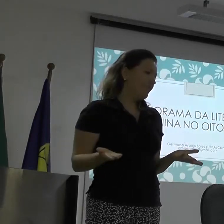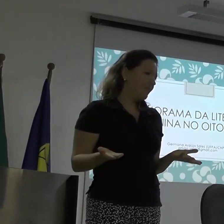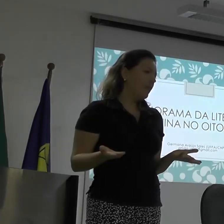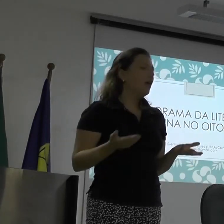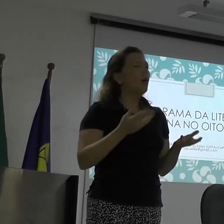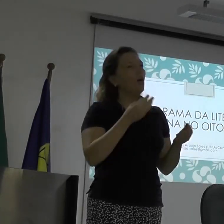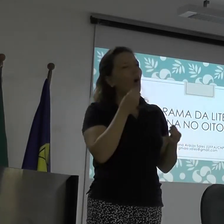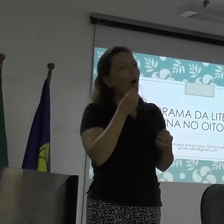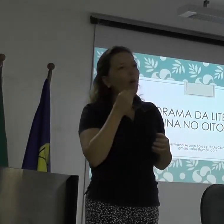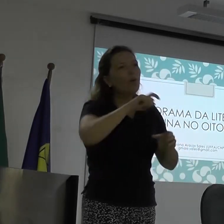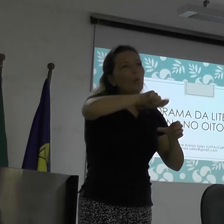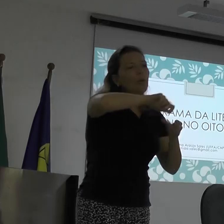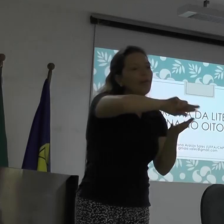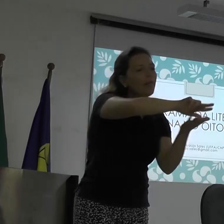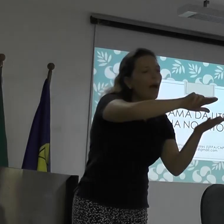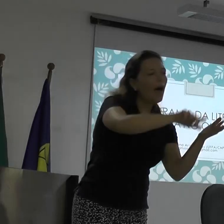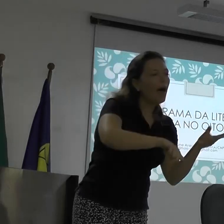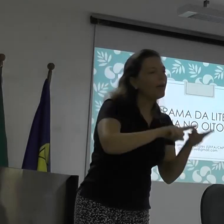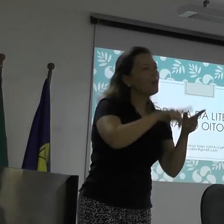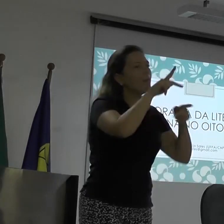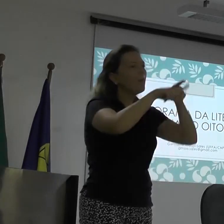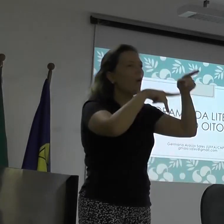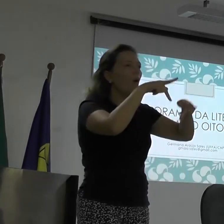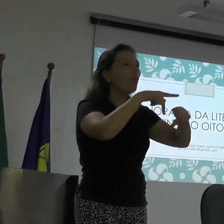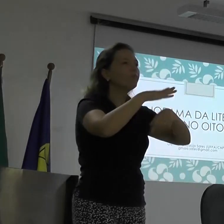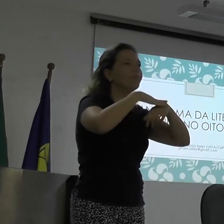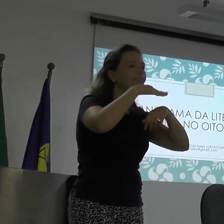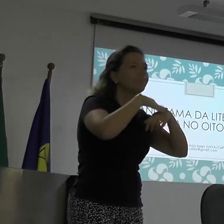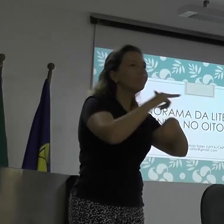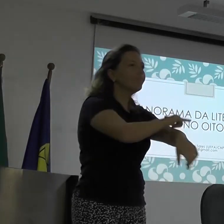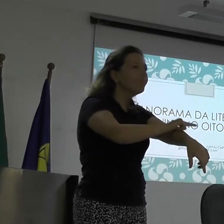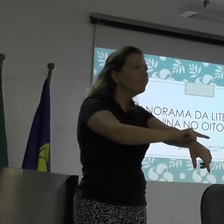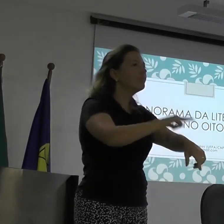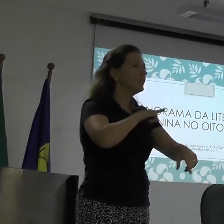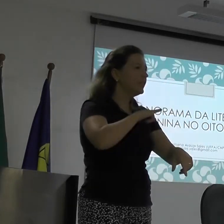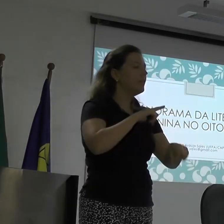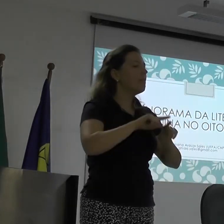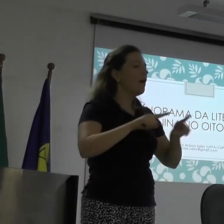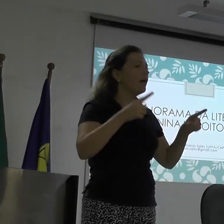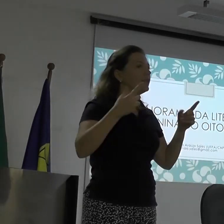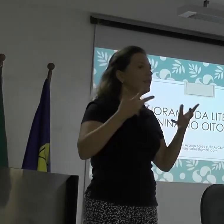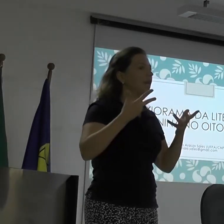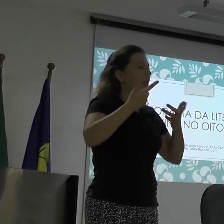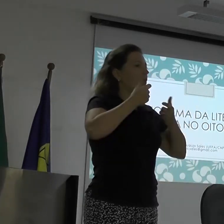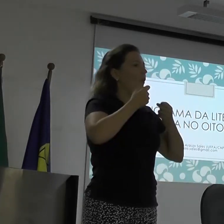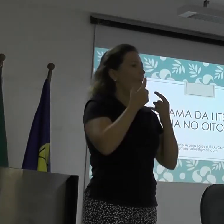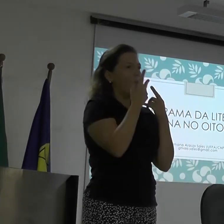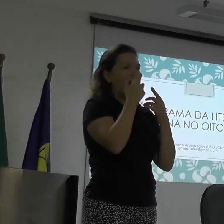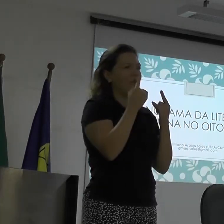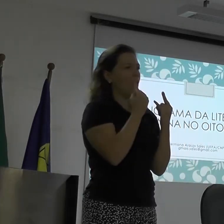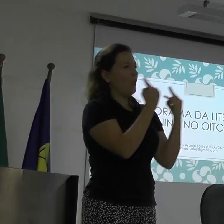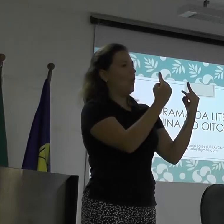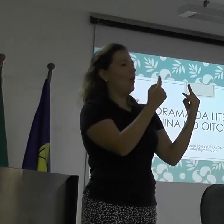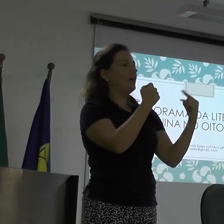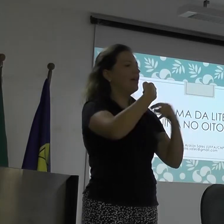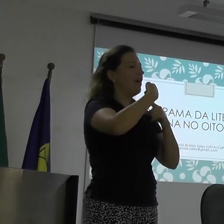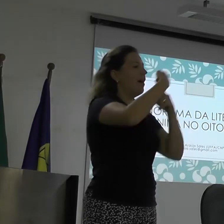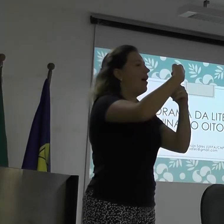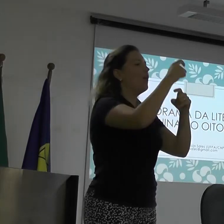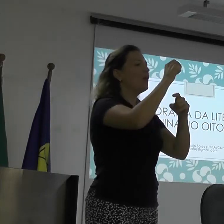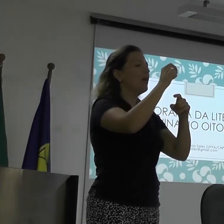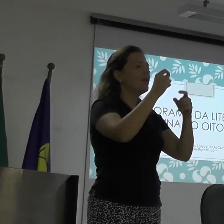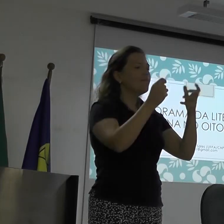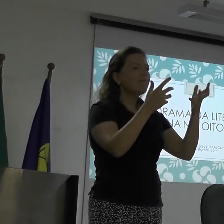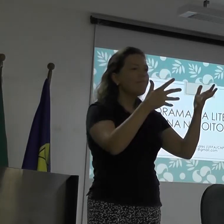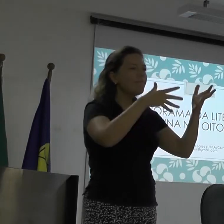culinária, claro que ao povo gentil, mas eu me encantei mesmo foi com a efervescência de